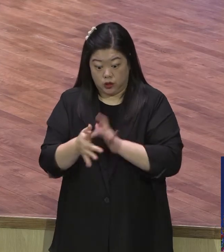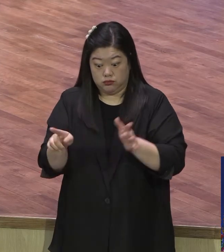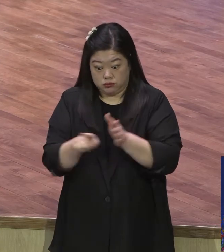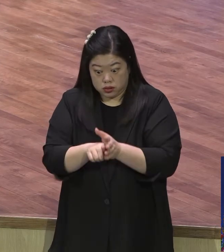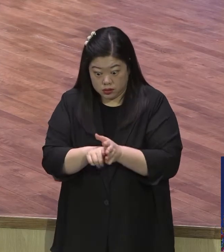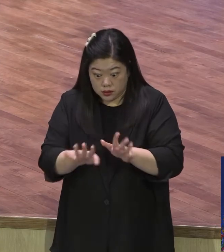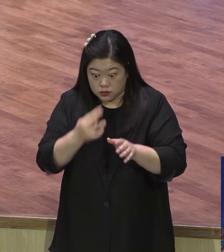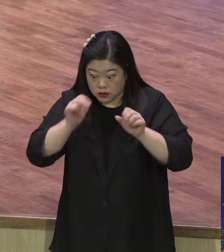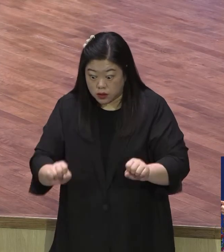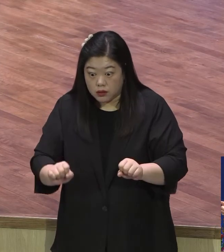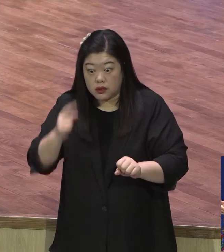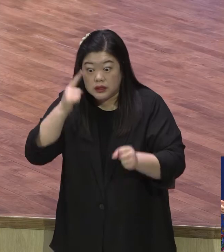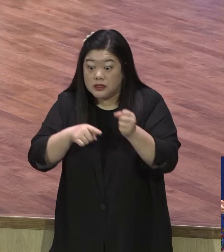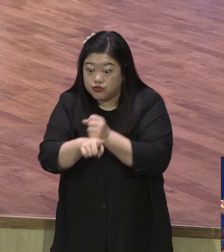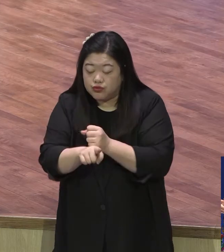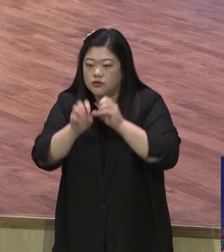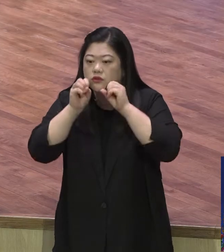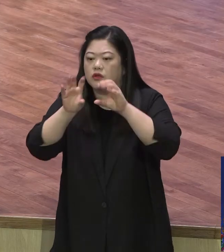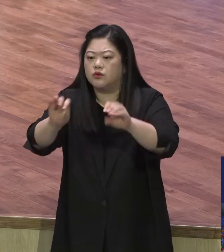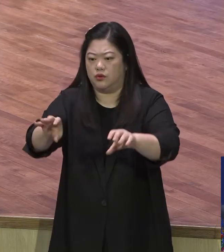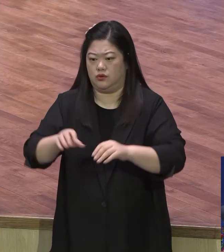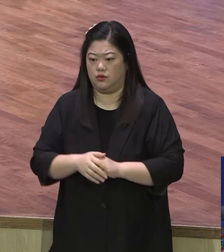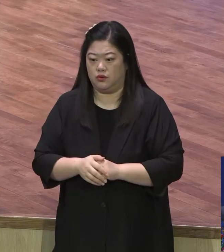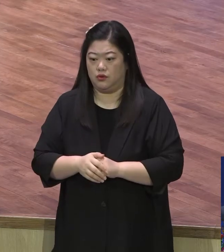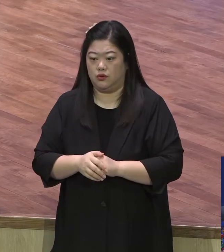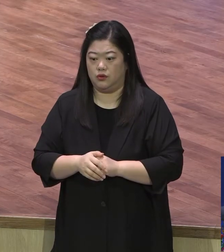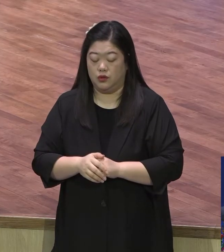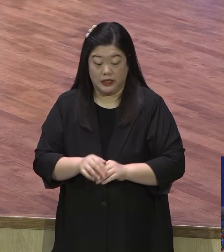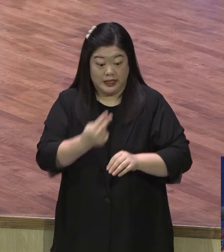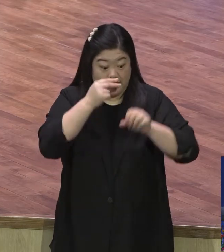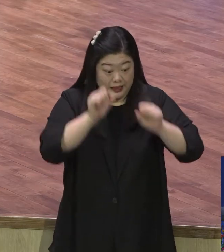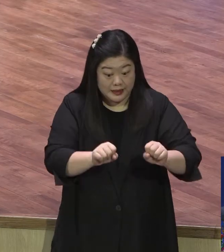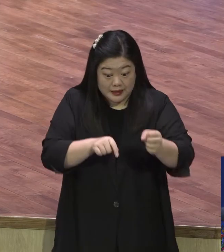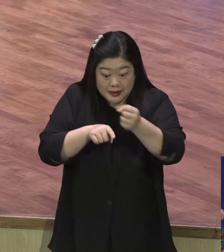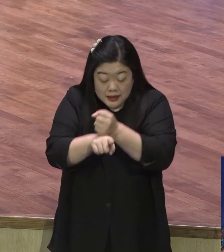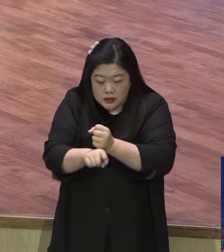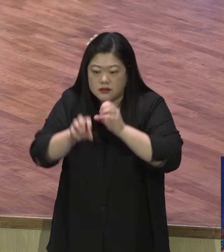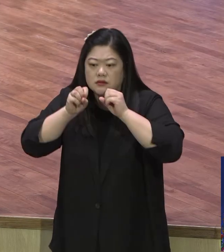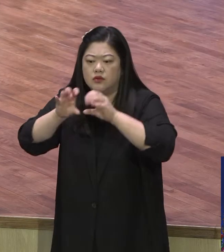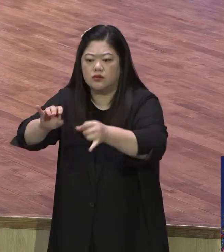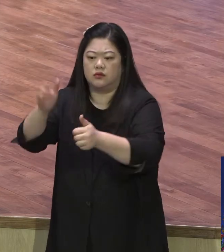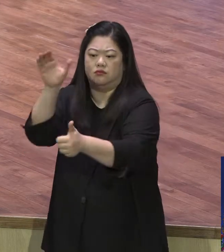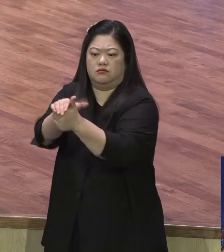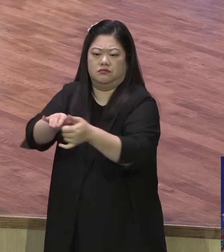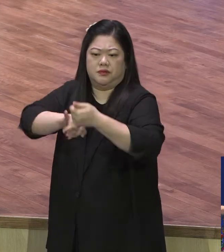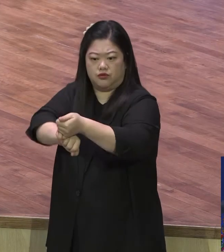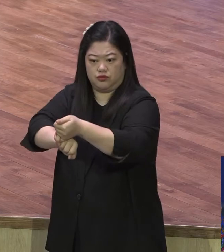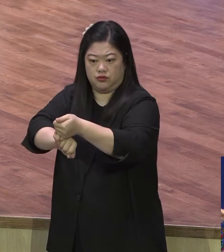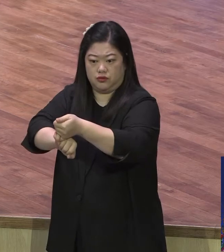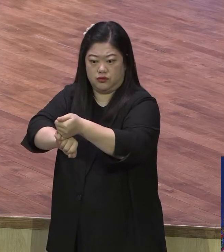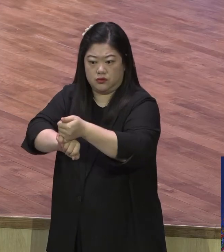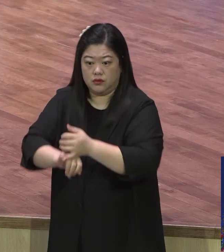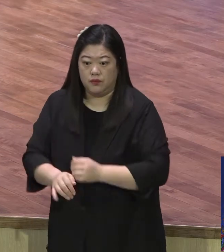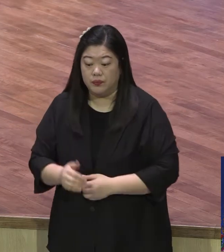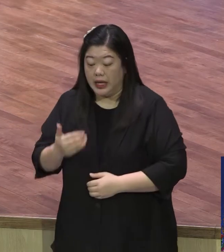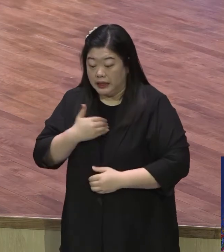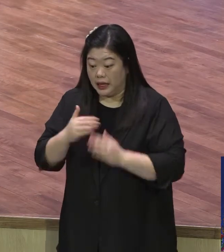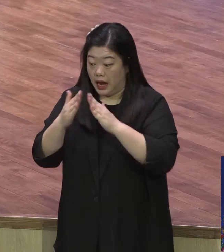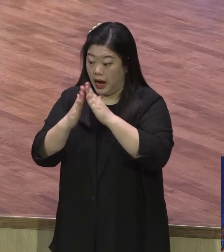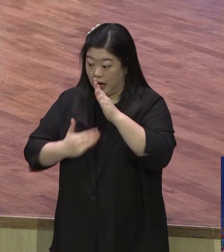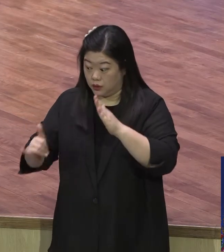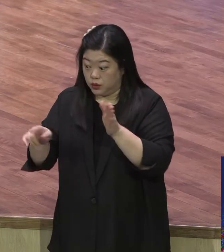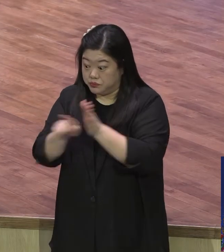생명 살리라. 너 구원받았지 그럼 생명 살려. 너 가족 중에 있잖아. 너 이웃이 있잖아. 너